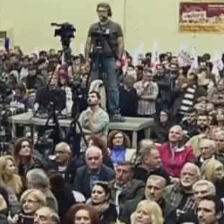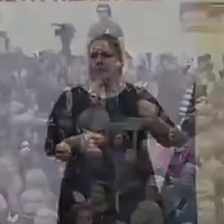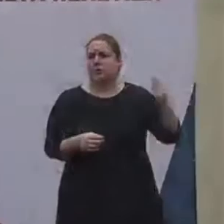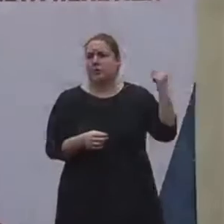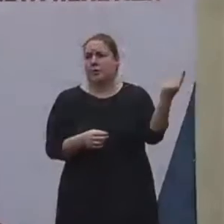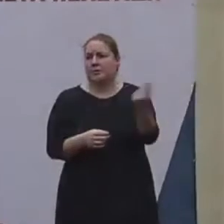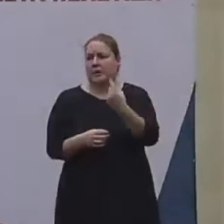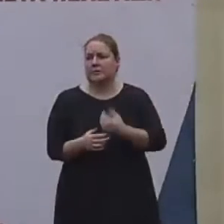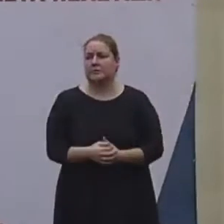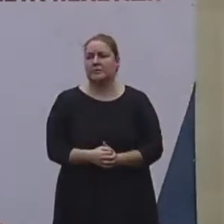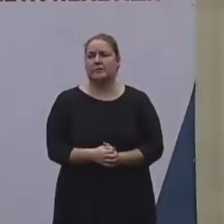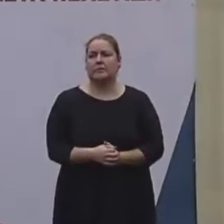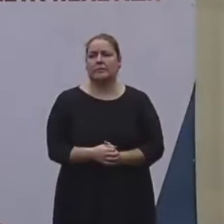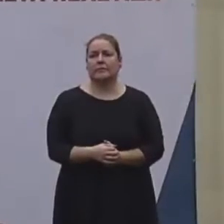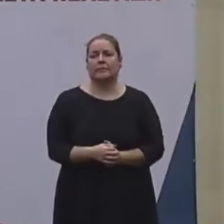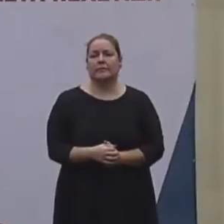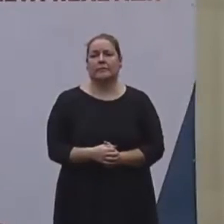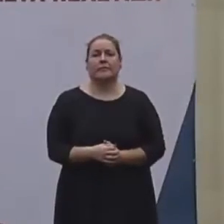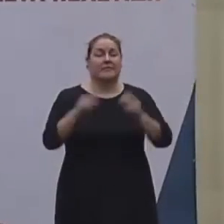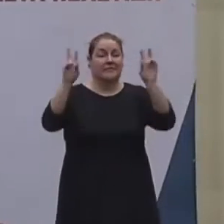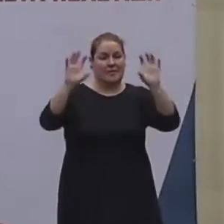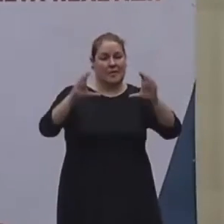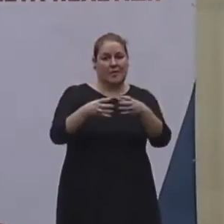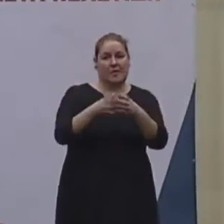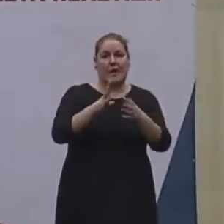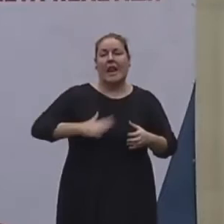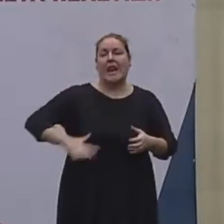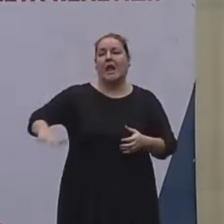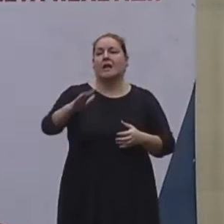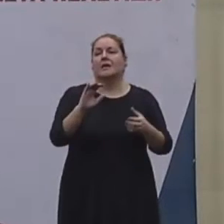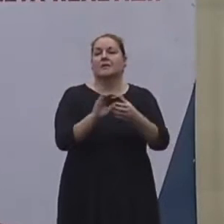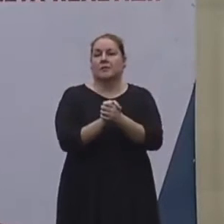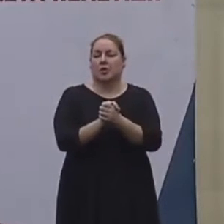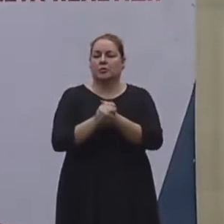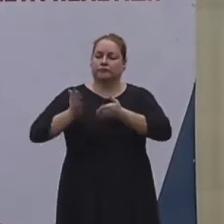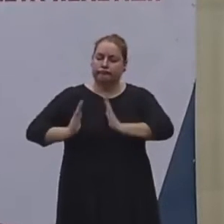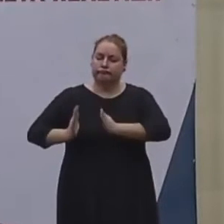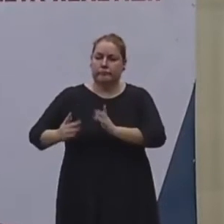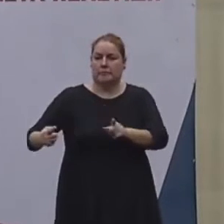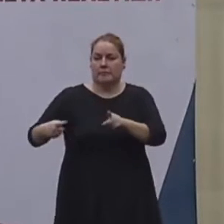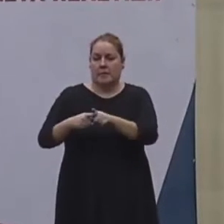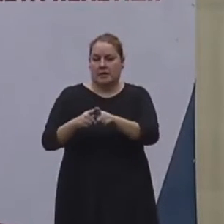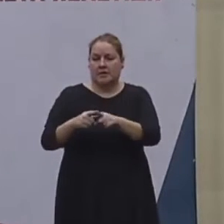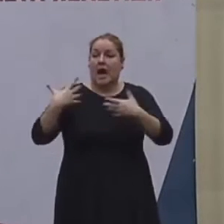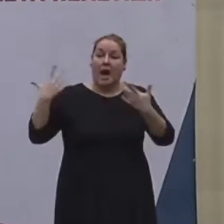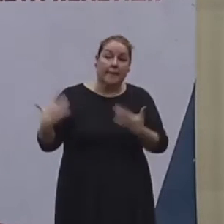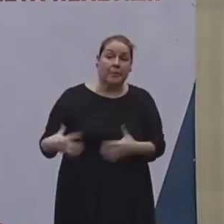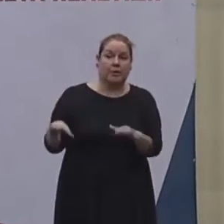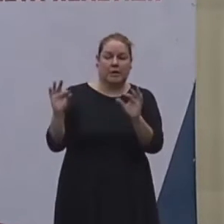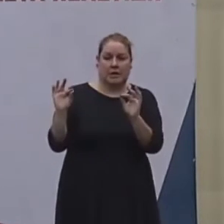πολλαπλώς καταγεγραμμένο, με τη Λαϊκή Συσπήρωση συμπορευτήκαμε εμέσως πλην σαφώς, εξ